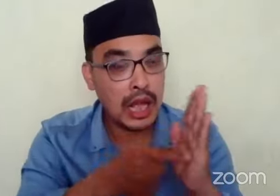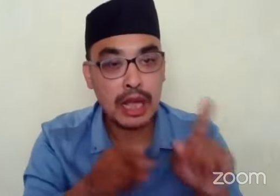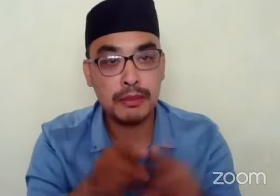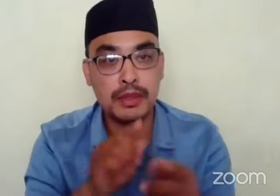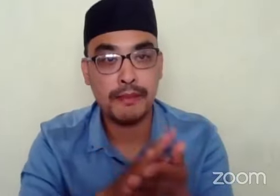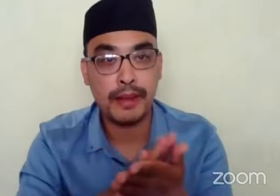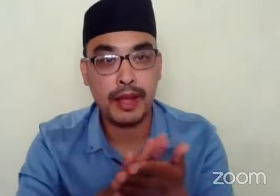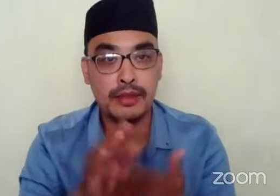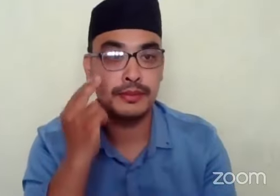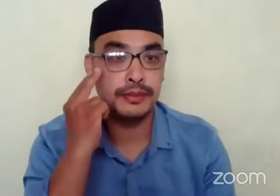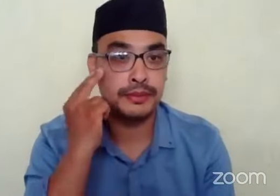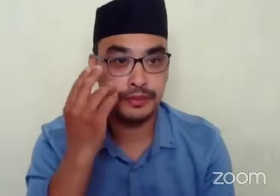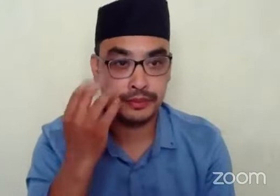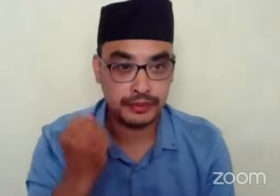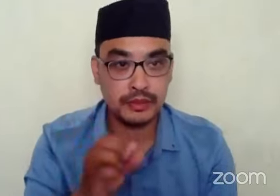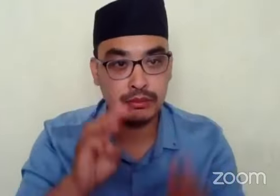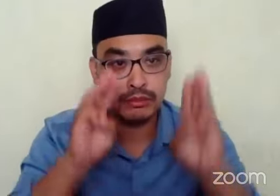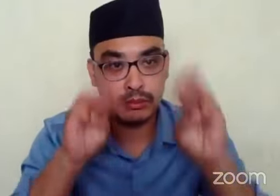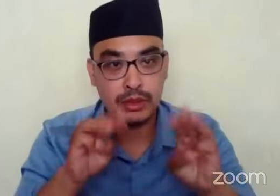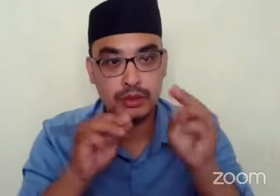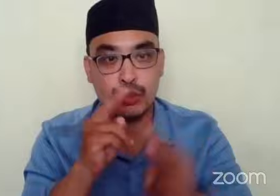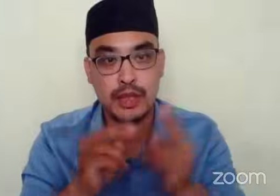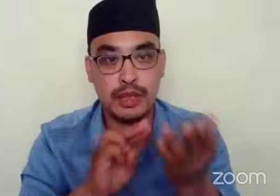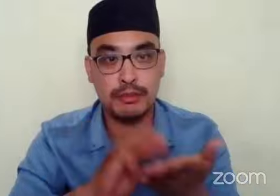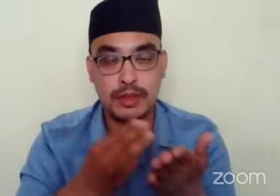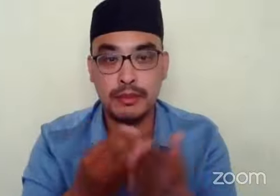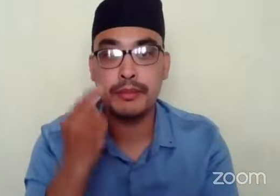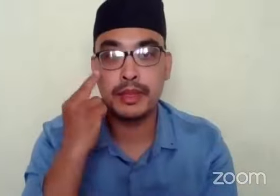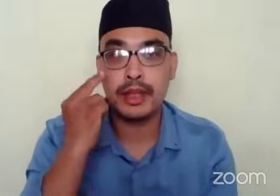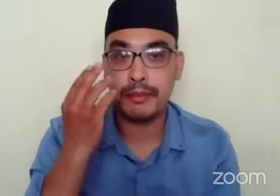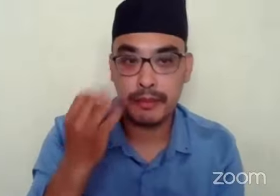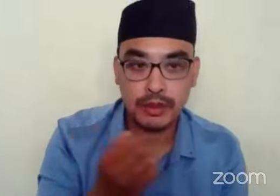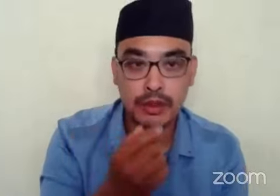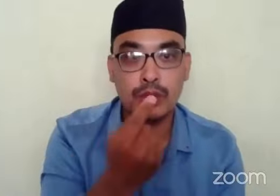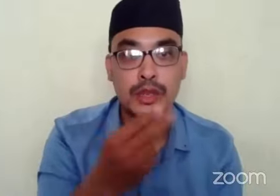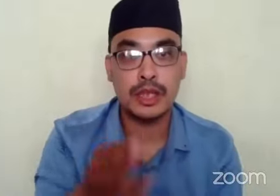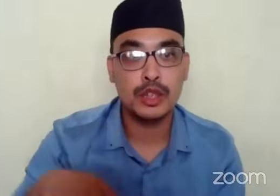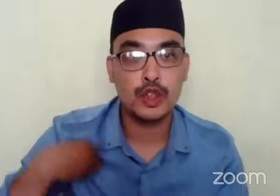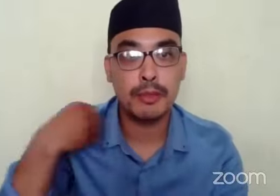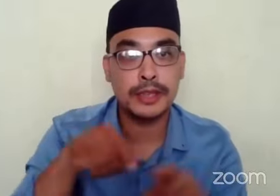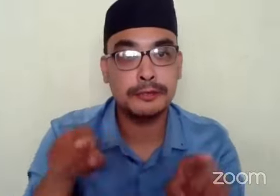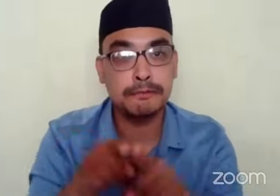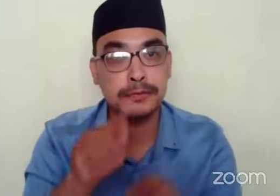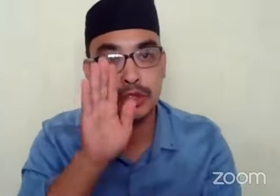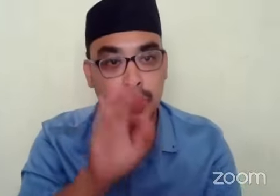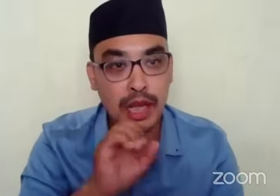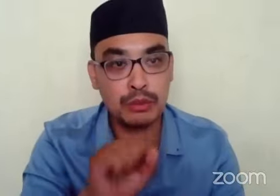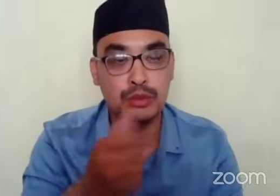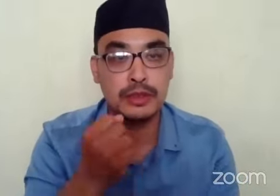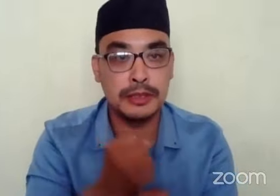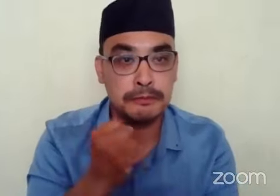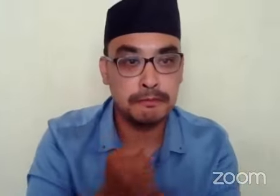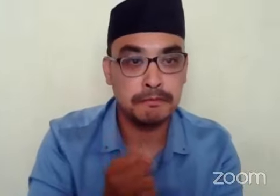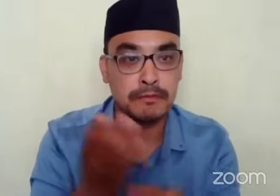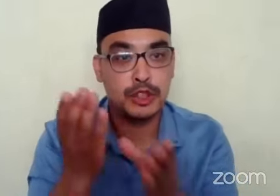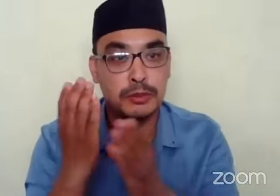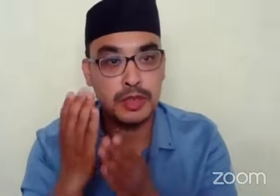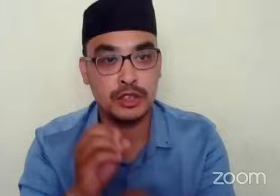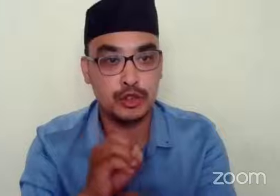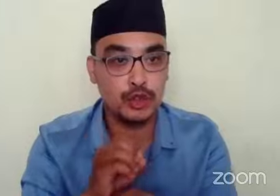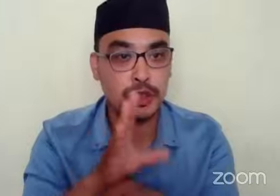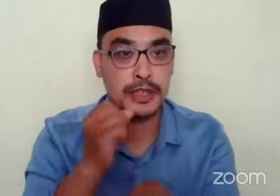एकदमै इम्पोर्टेन्ट कुराहरू आछ, त्यसको लागि कतिजना सहभागी पनि हुनुहुन्छ जो हाम्रो रेस्पोन्डेन्ट हुनुहुन्थ्यो। थ्याङ्क यू सबैजनालाई। र